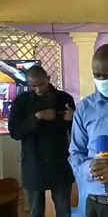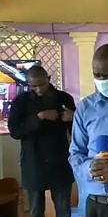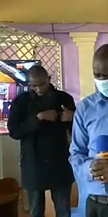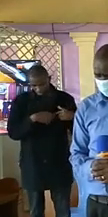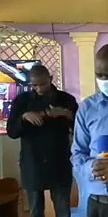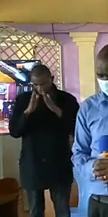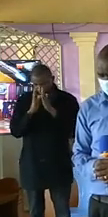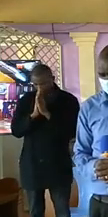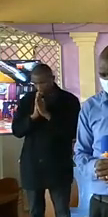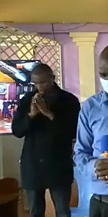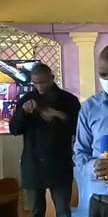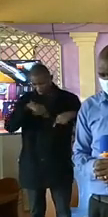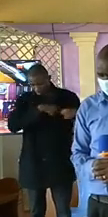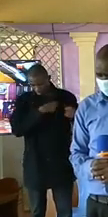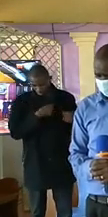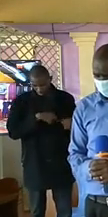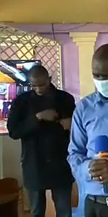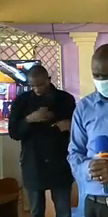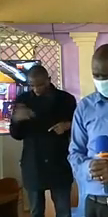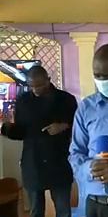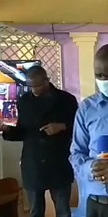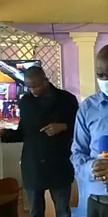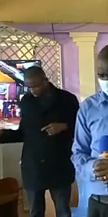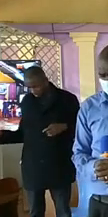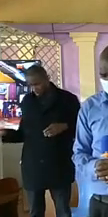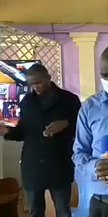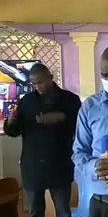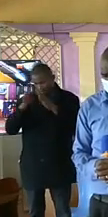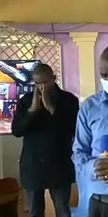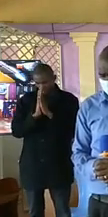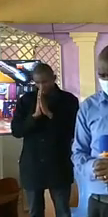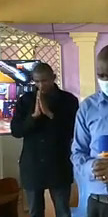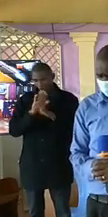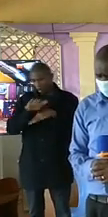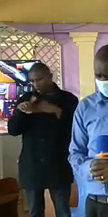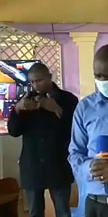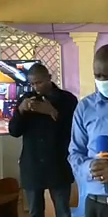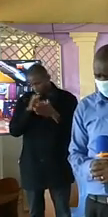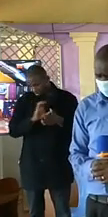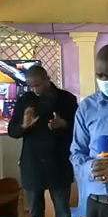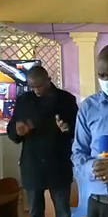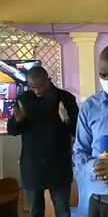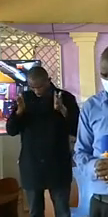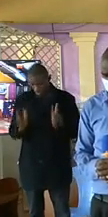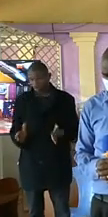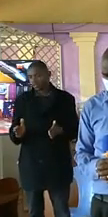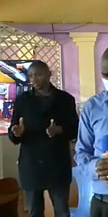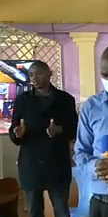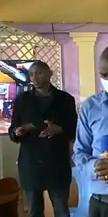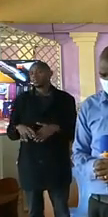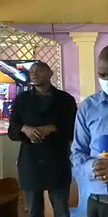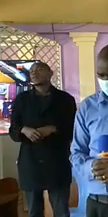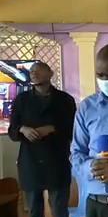ngoro cia ciana muthamaki. Tukienda kuhoera ngoro cia Cristiano the mwathani ara maraturumirira ona ria